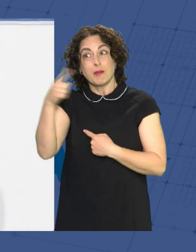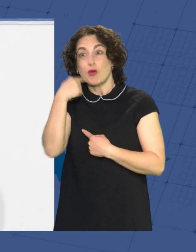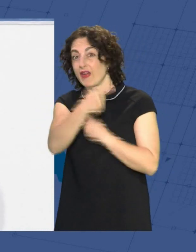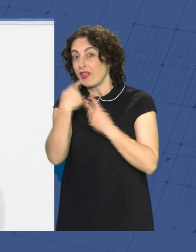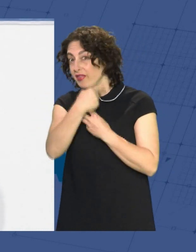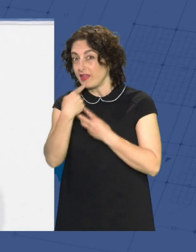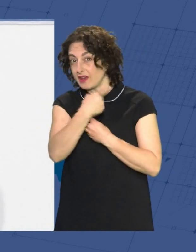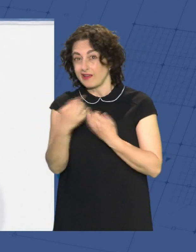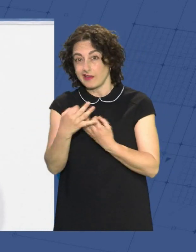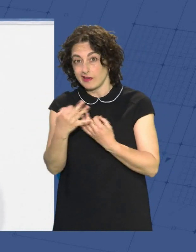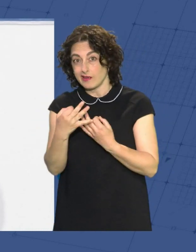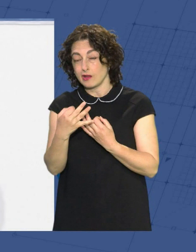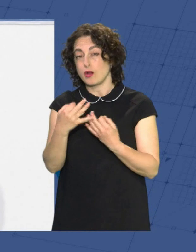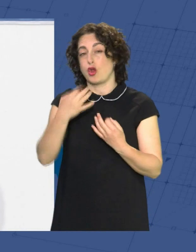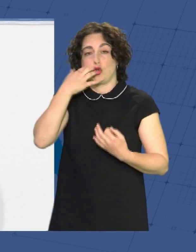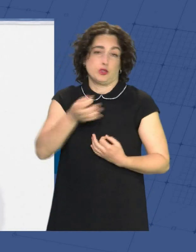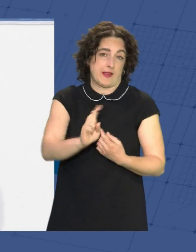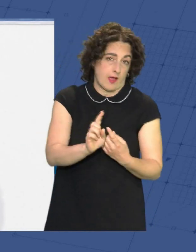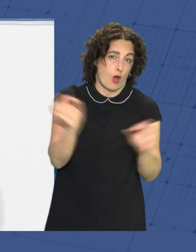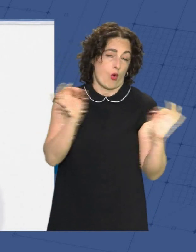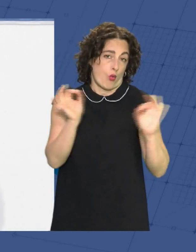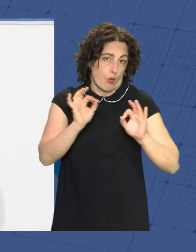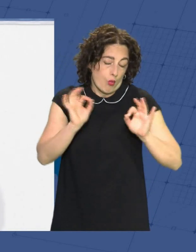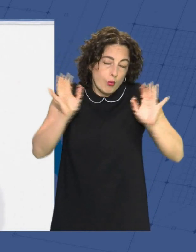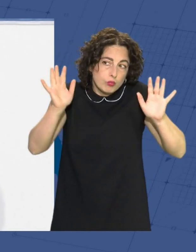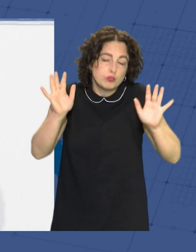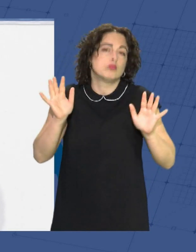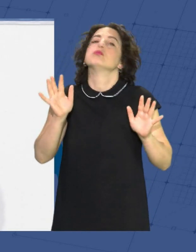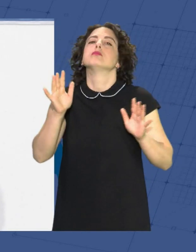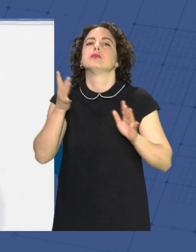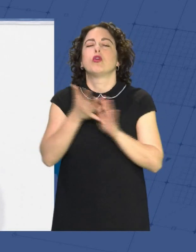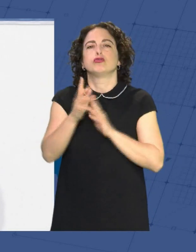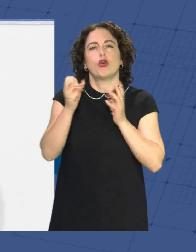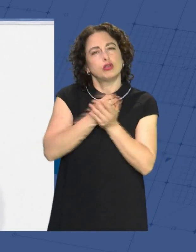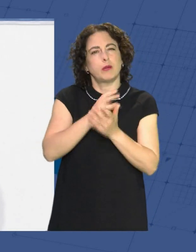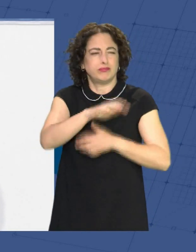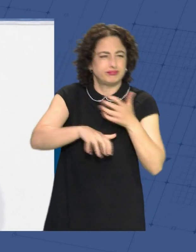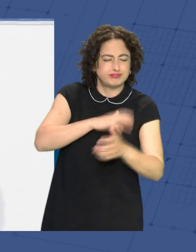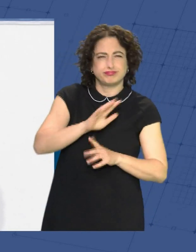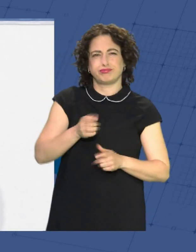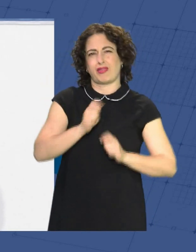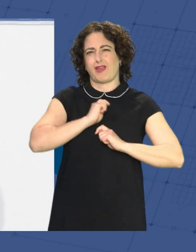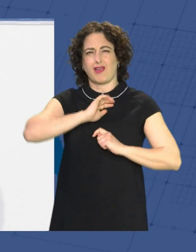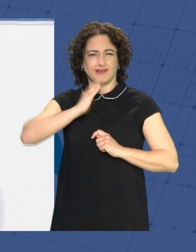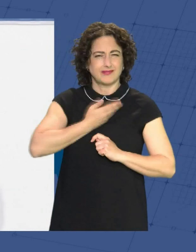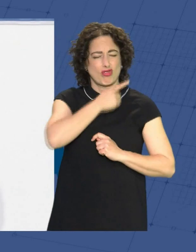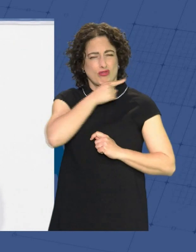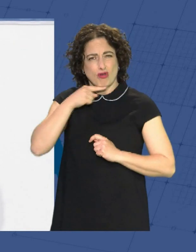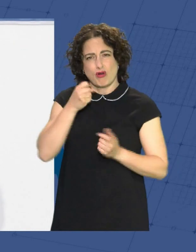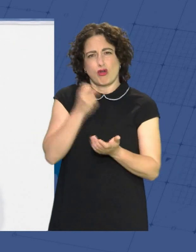decir o no es verdad o simplemente va a remover y nos va a volver a lesionar